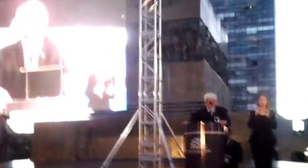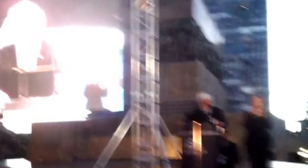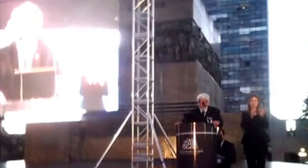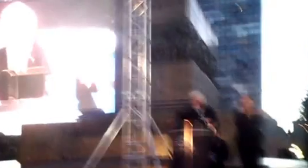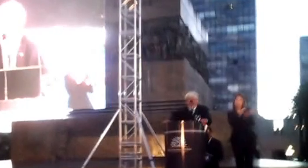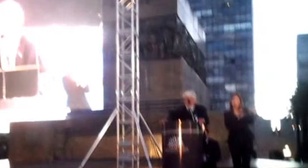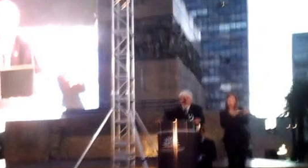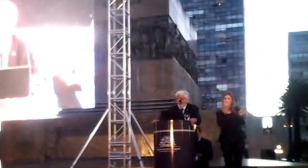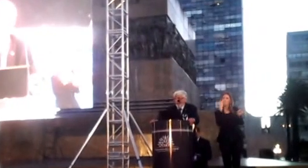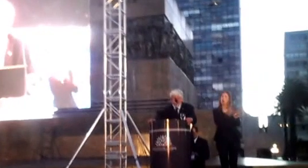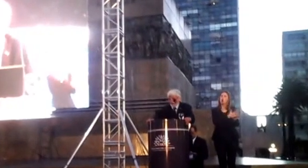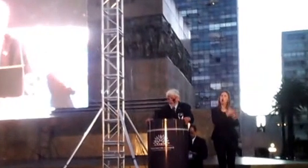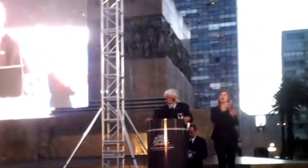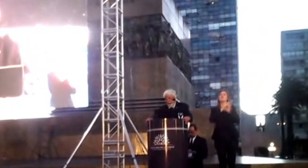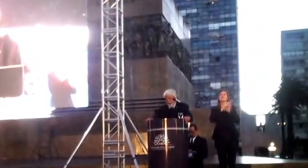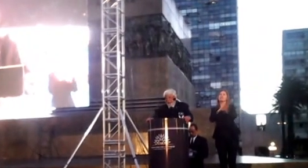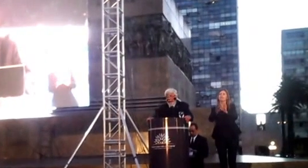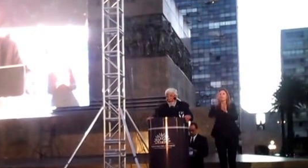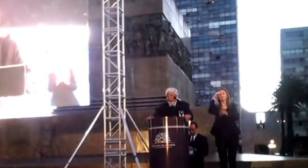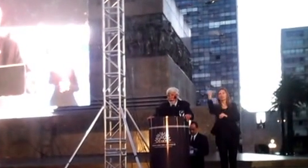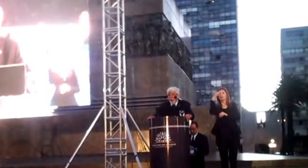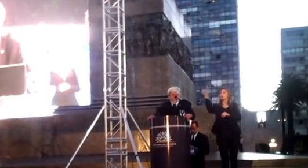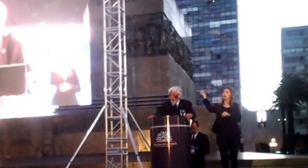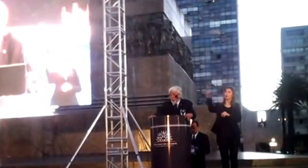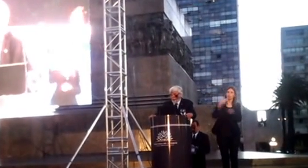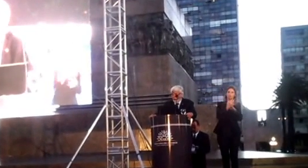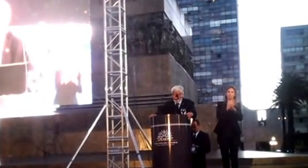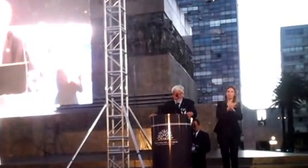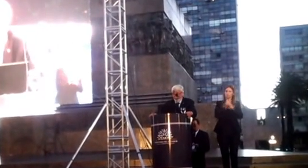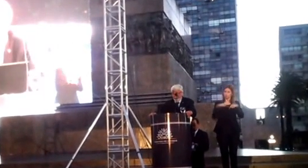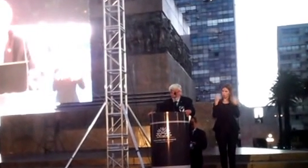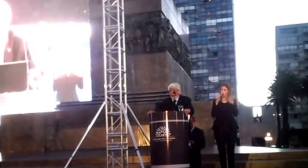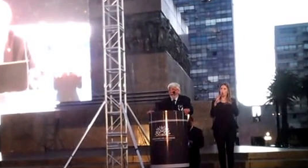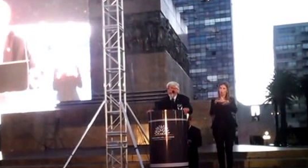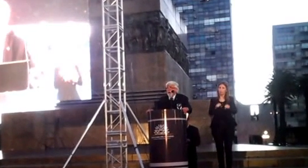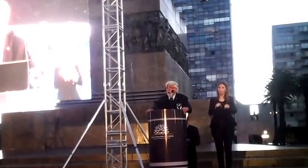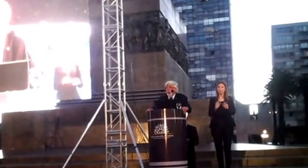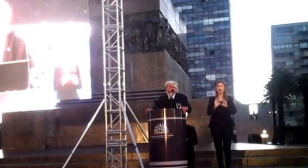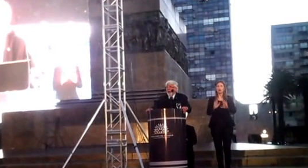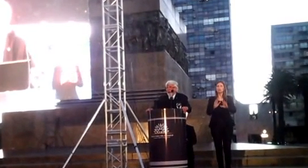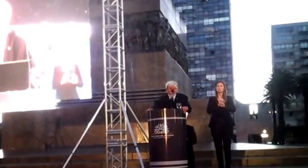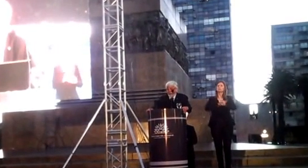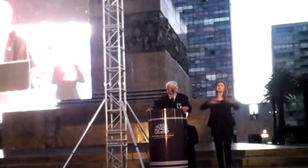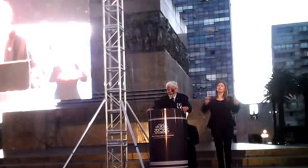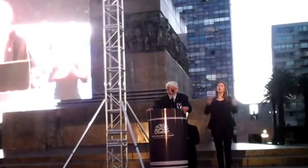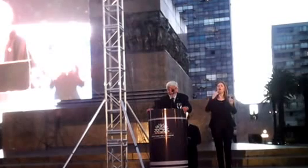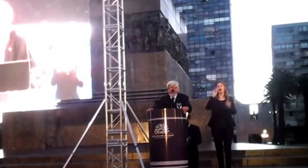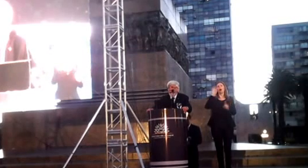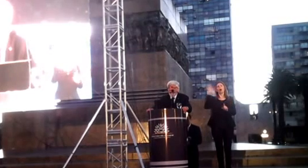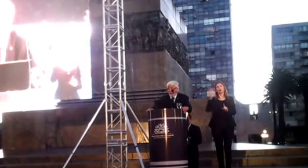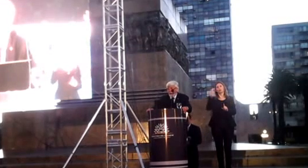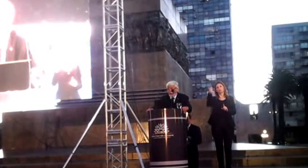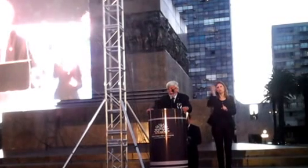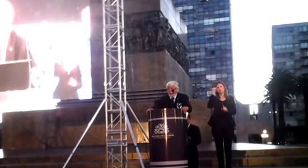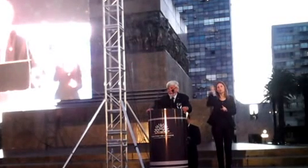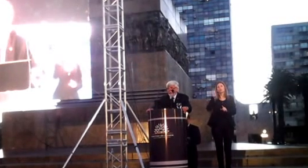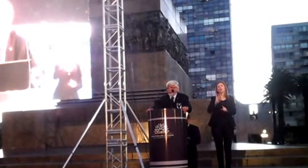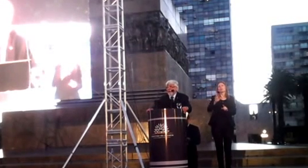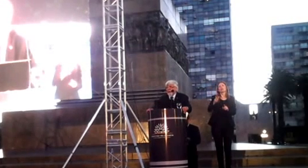mejores referentes internacionales. A eso nos hemos comprometido, no a la fantasía que el delito